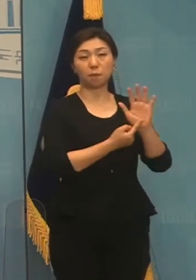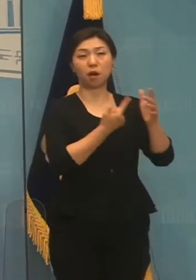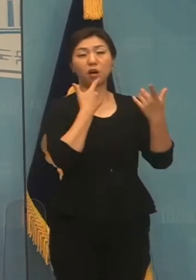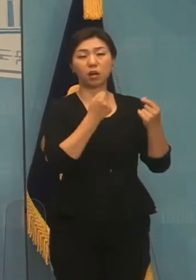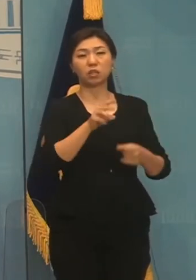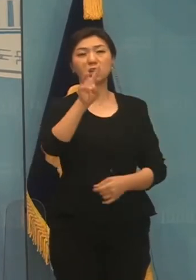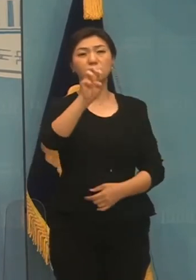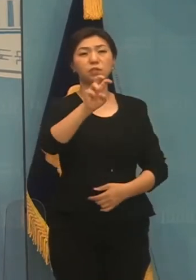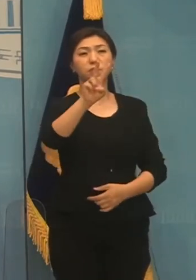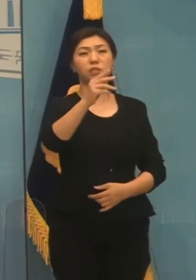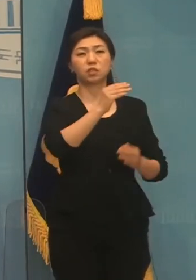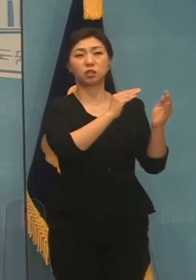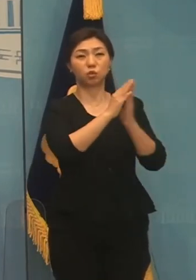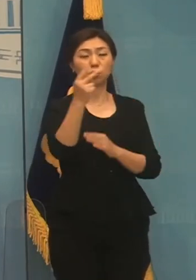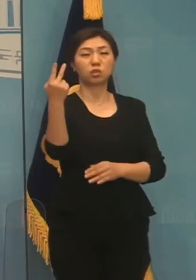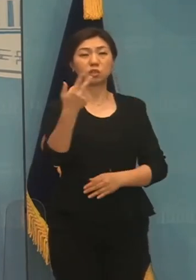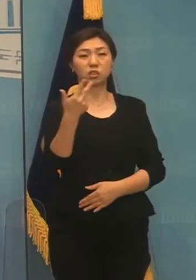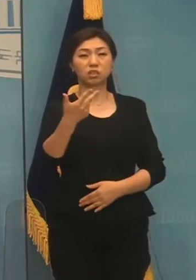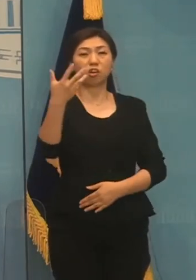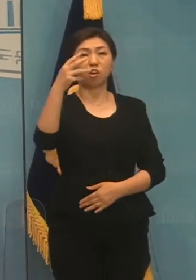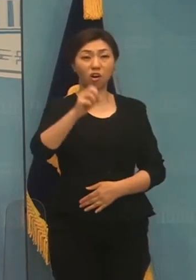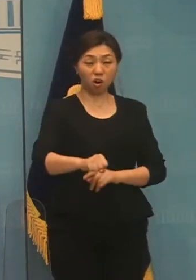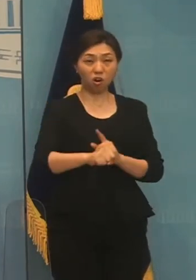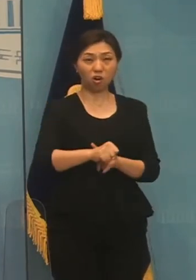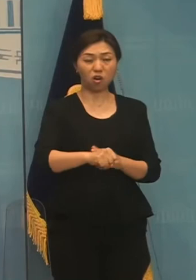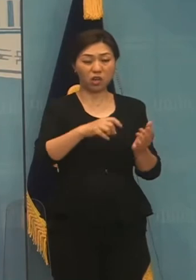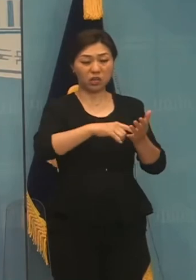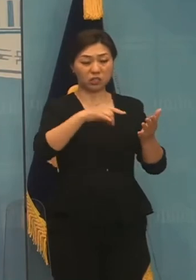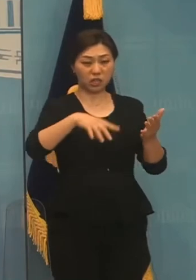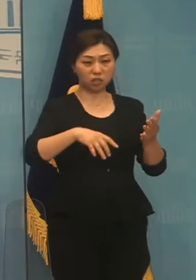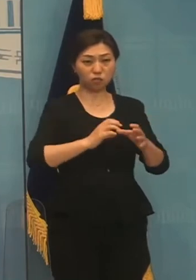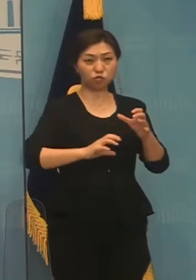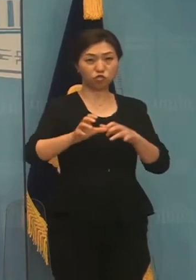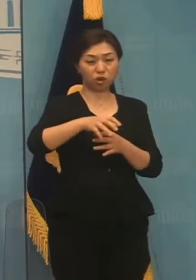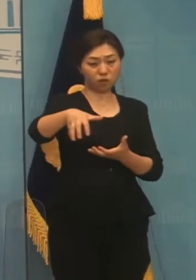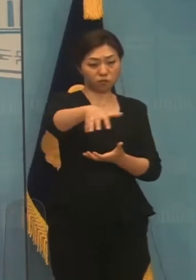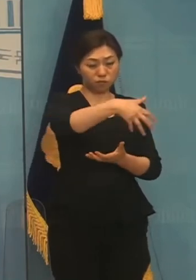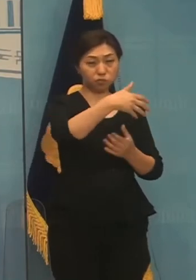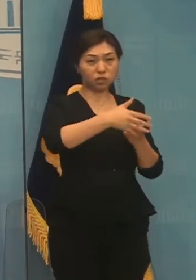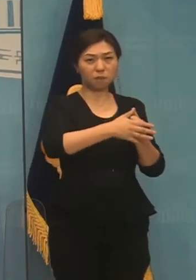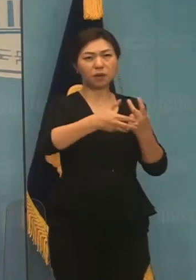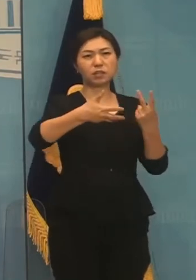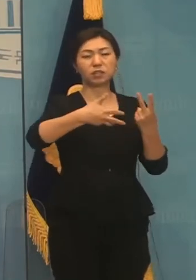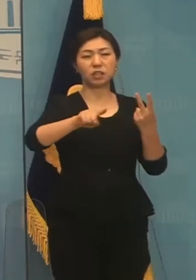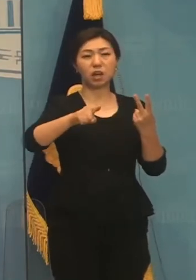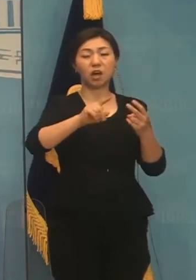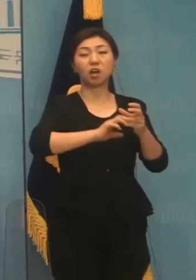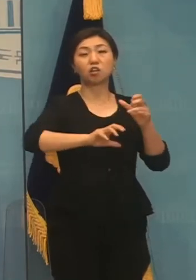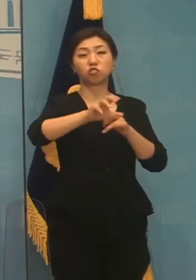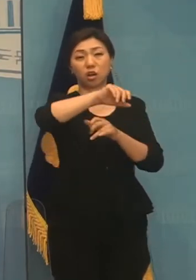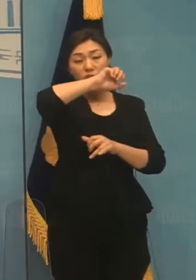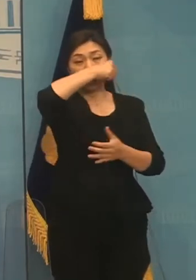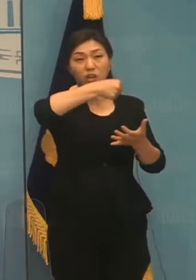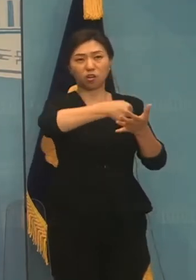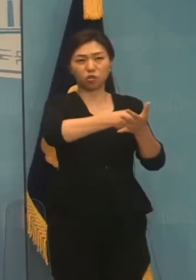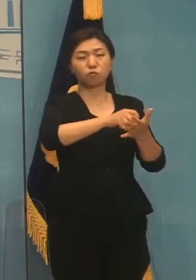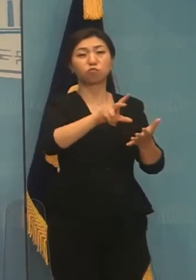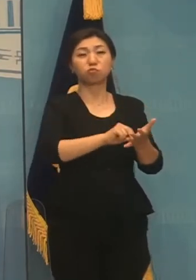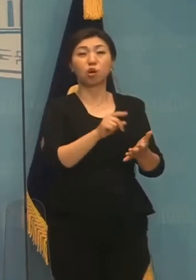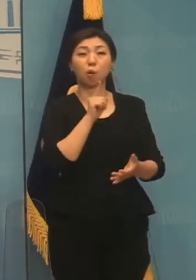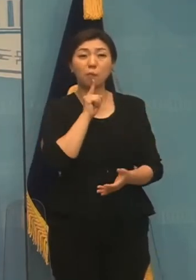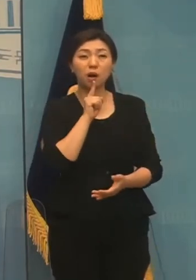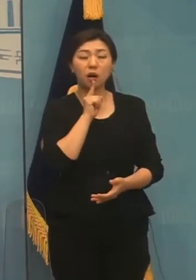32조 7천억 초과 세수로 추경 재원이 넉넉하니 2차 추경은 문제될 것이 없다면서도